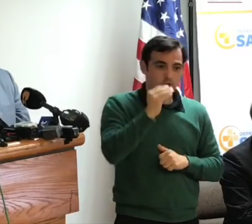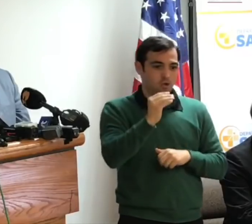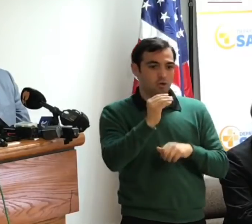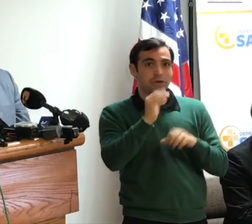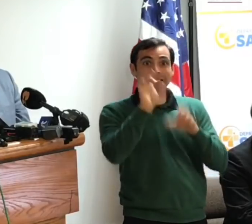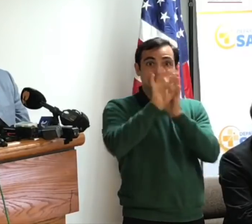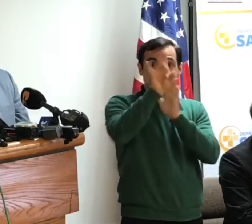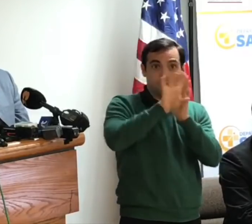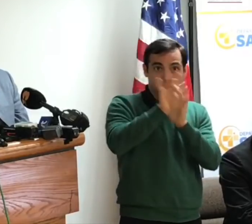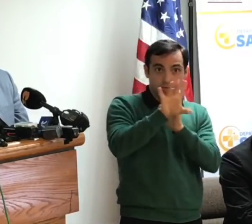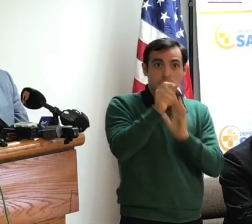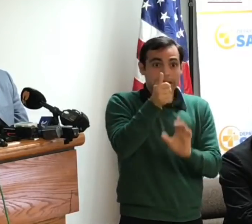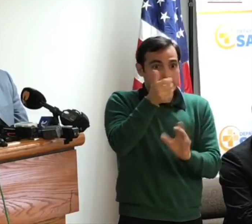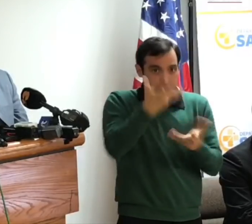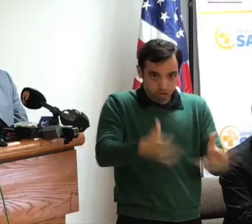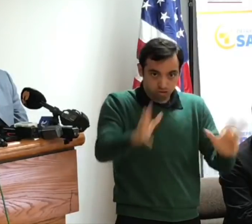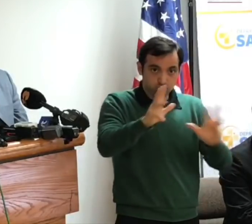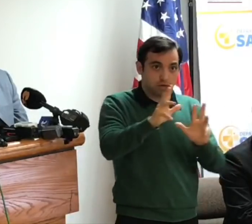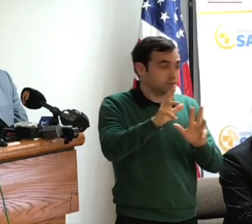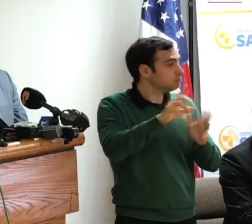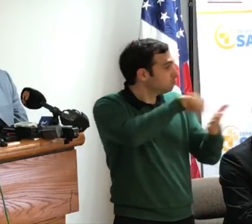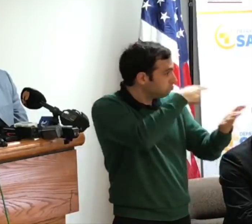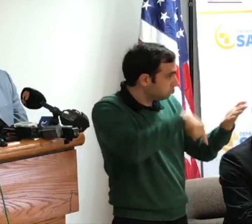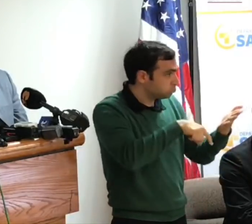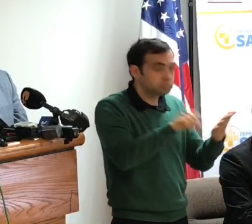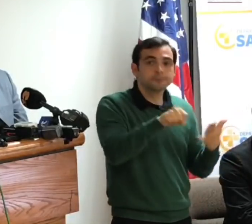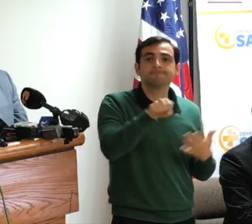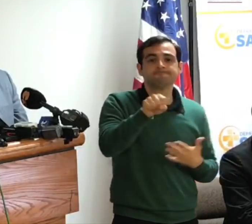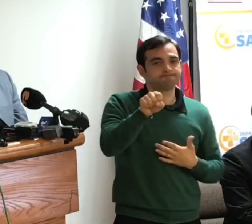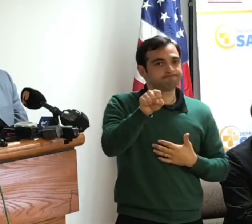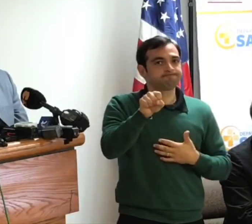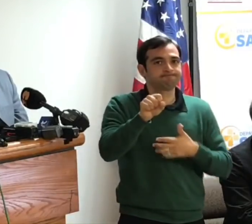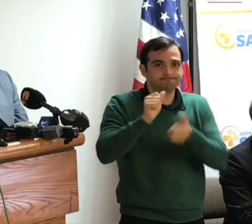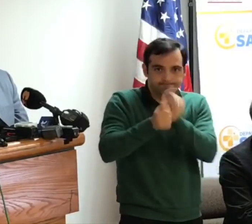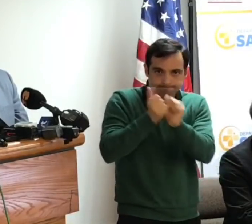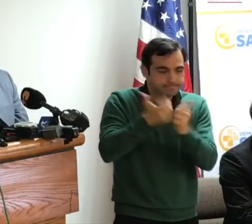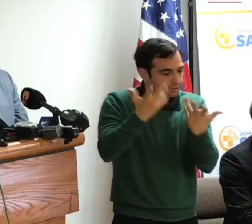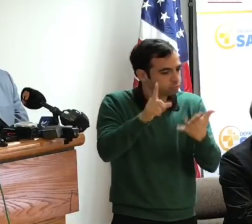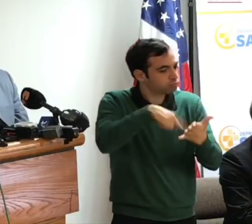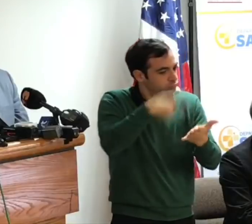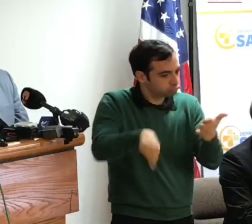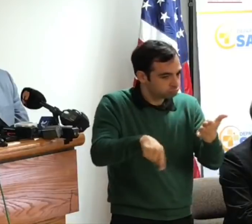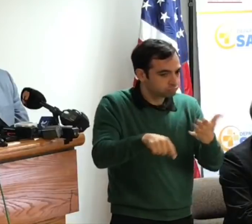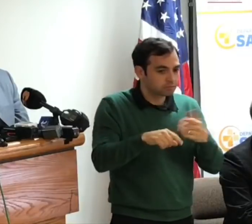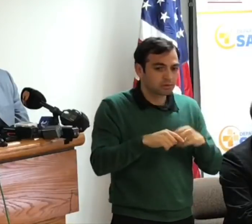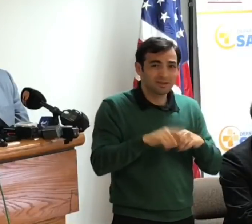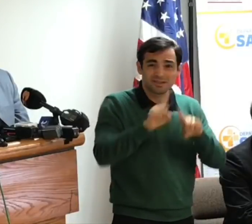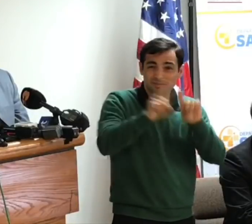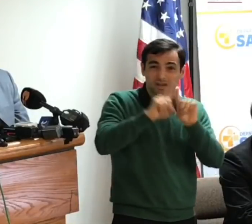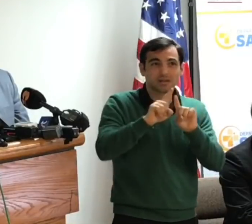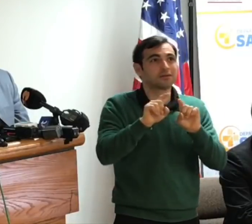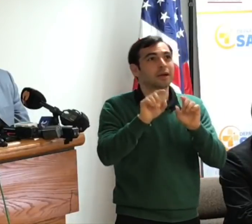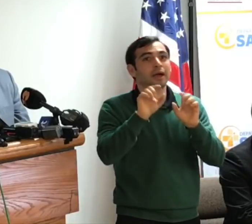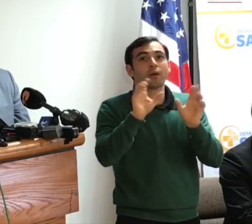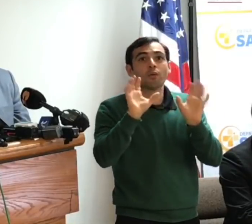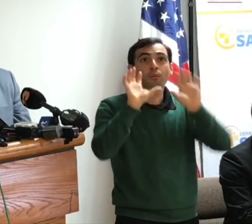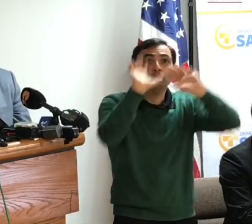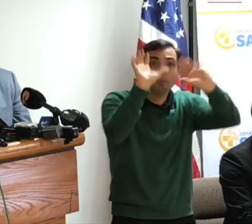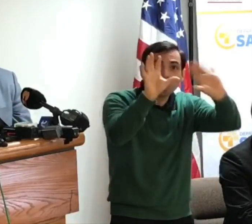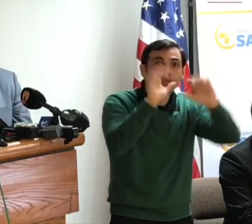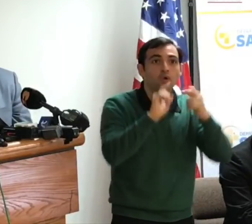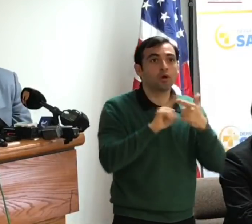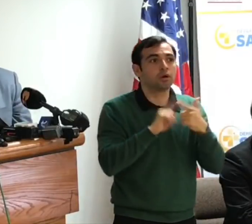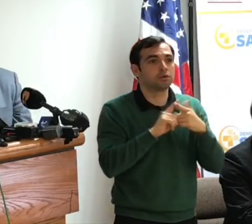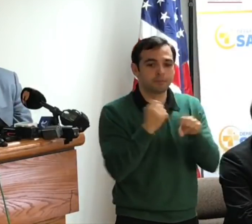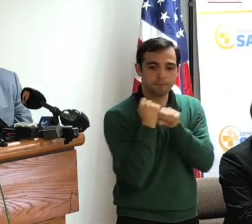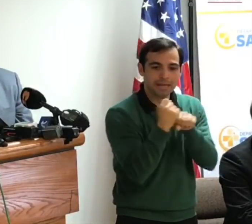ordenó suspender por un tiempo el campeonato. Hay otros campeonatos como el de voleibol femenino, el